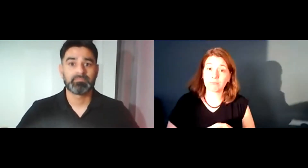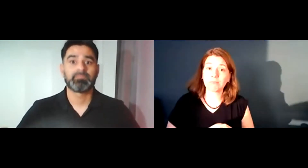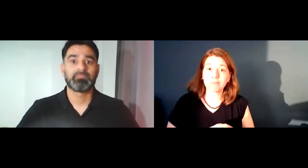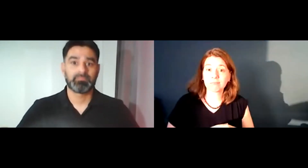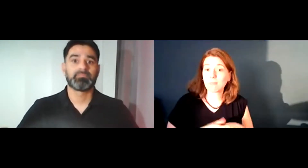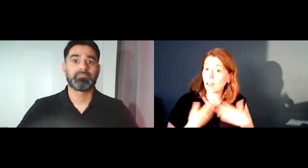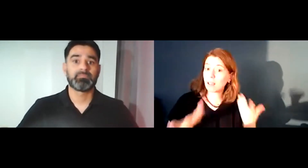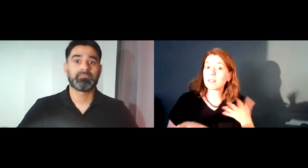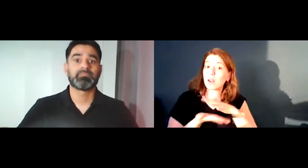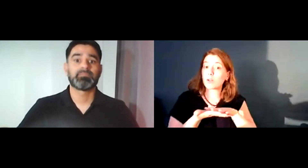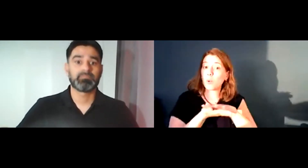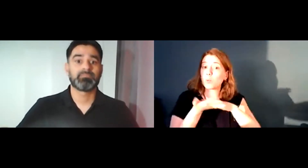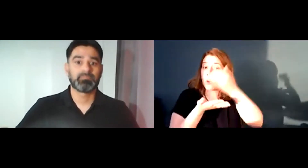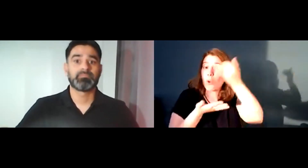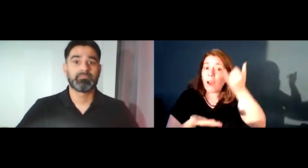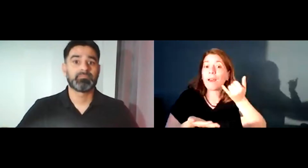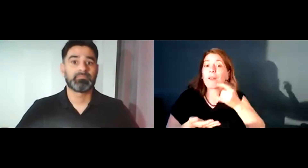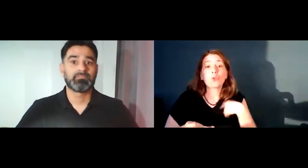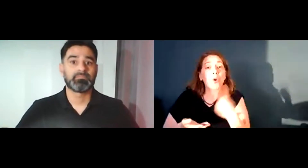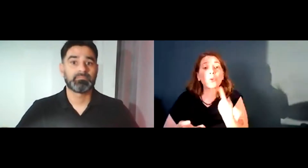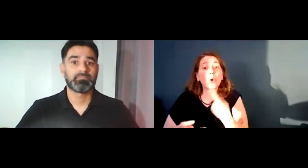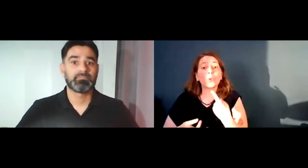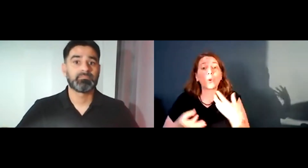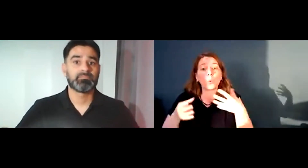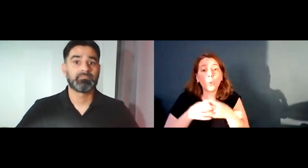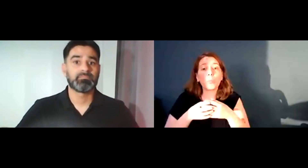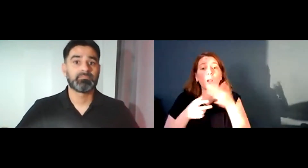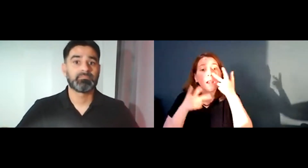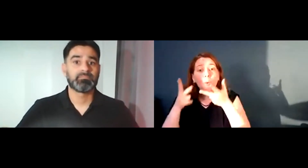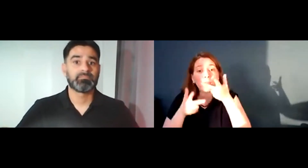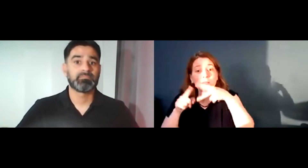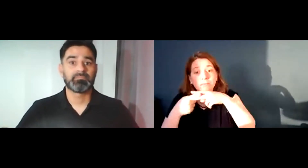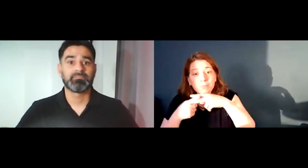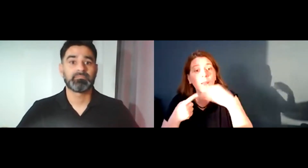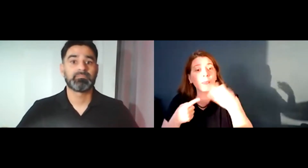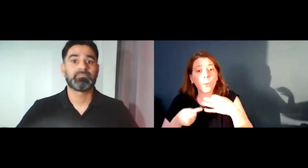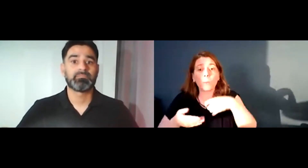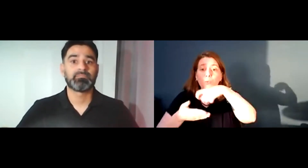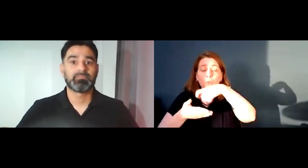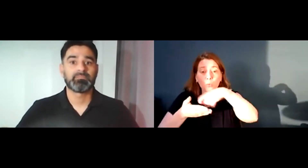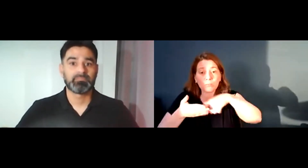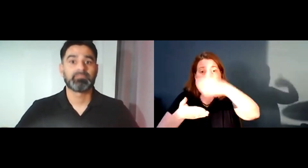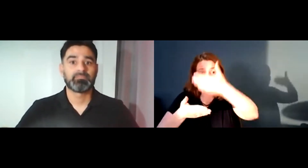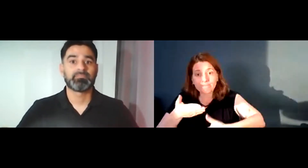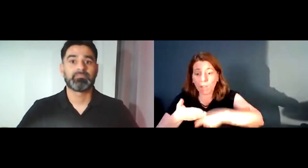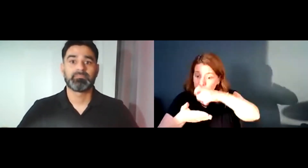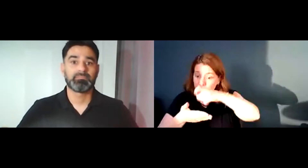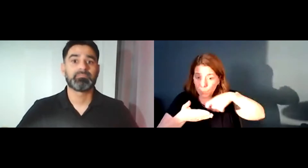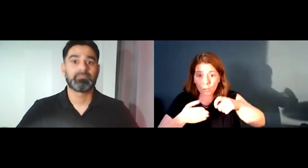una nota y se manda directamente a la universidad. No, los alumnos, los alumnos